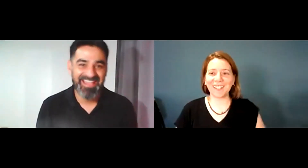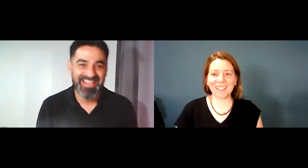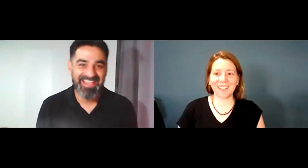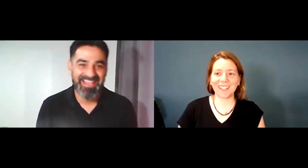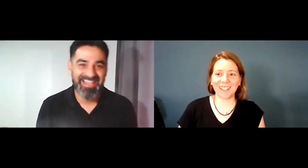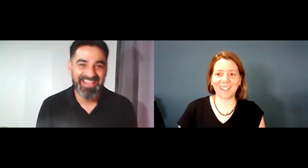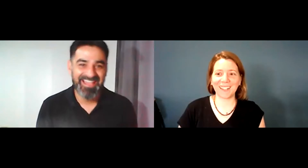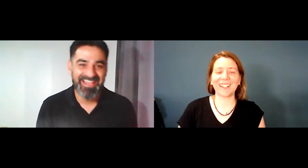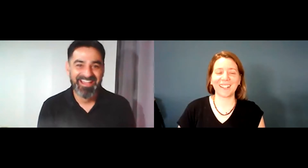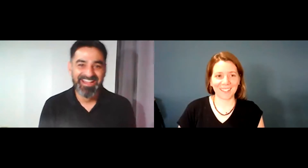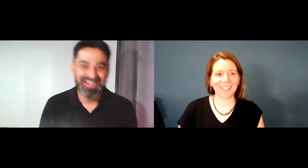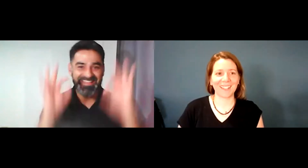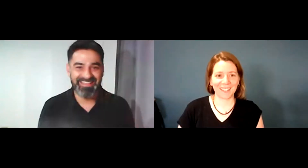Ana.